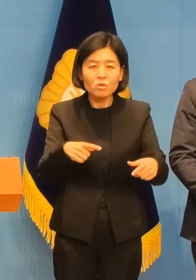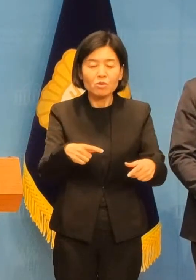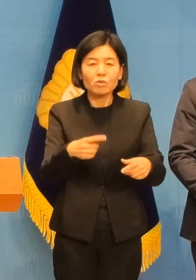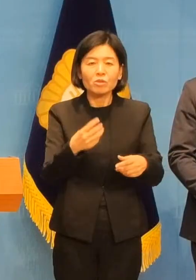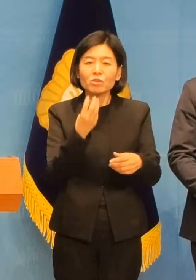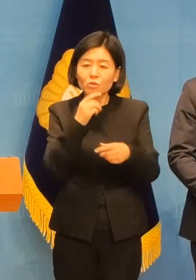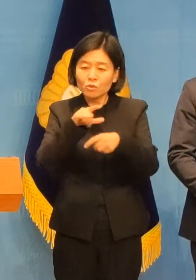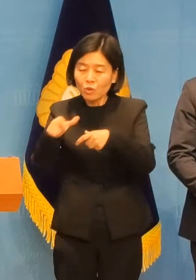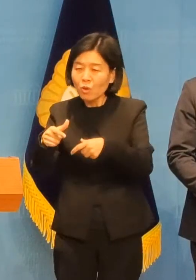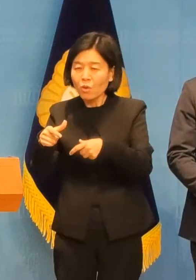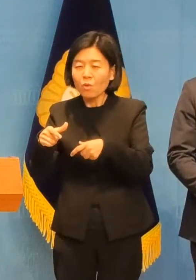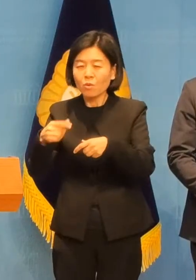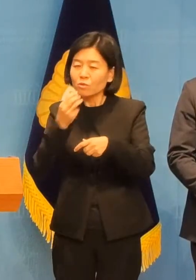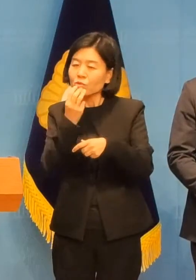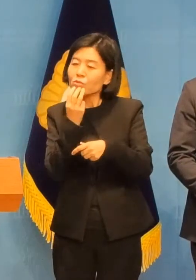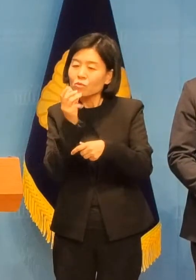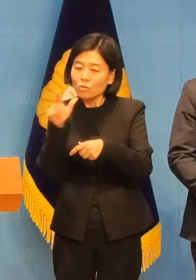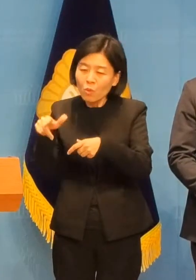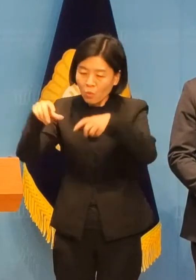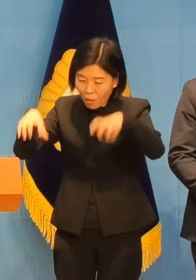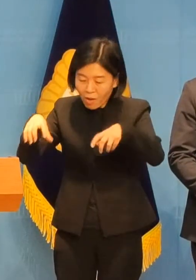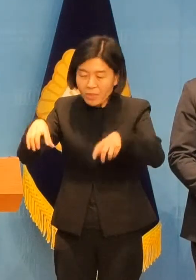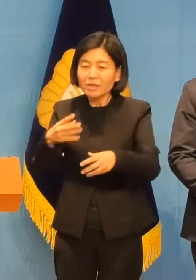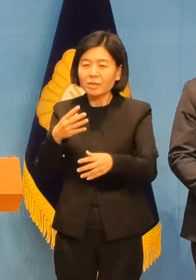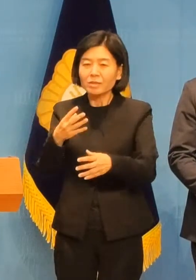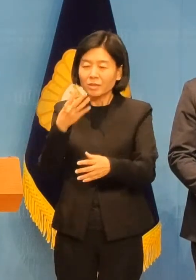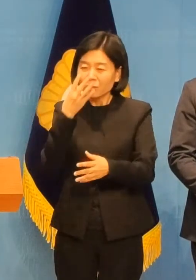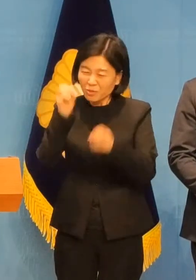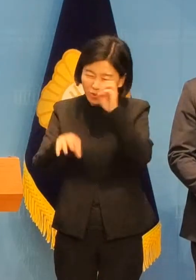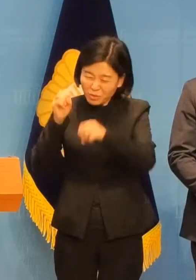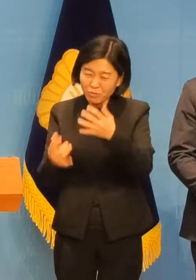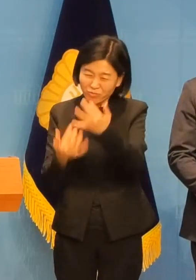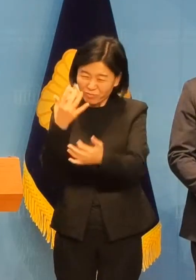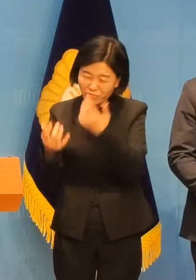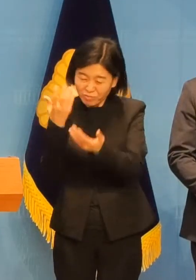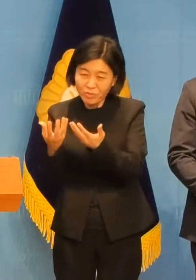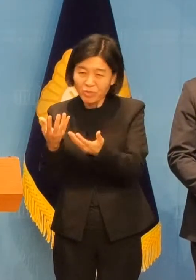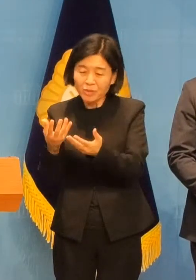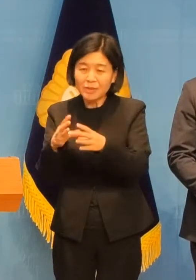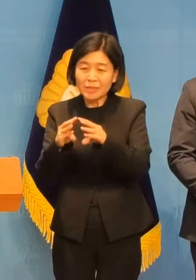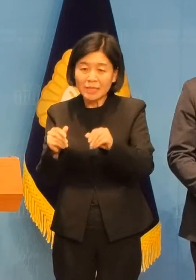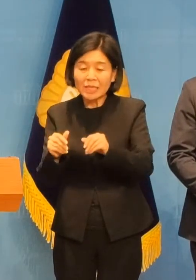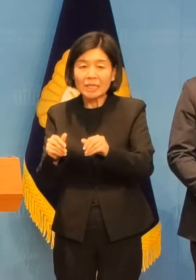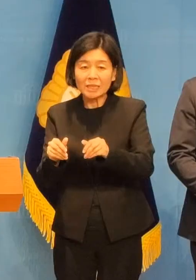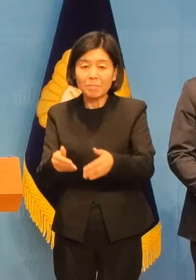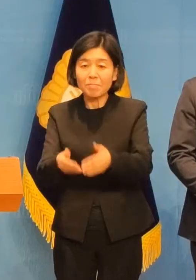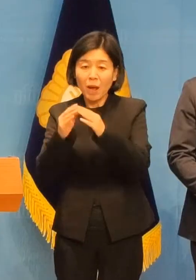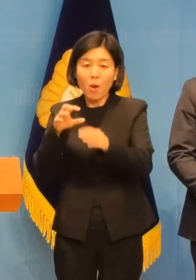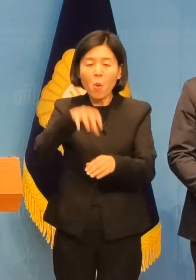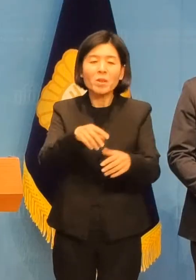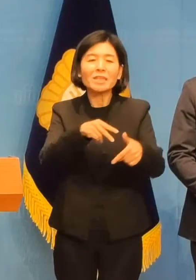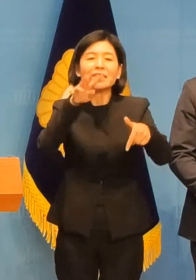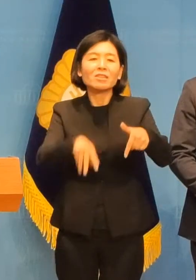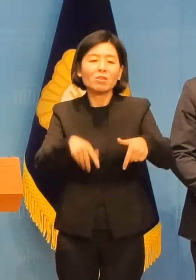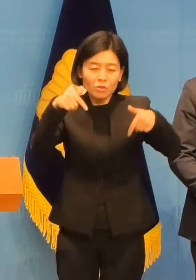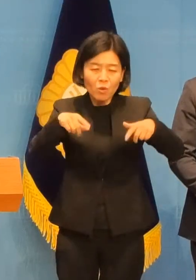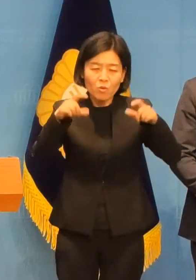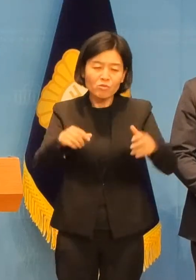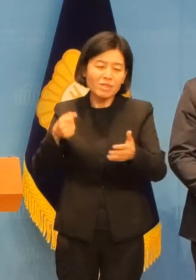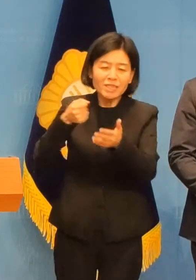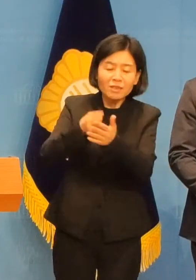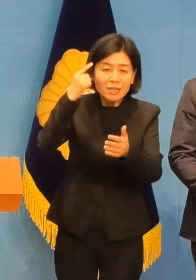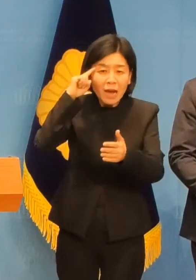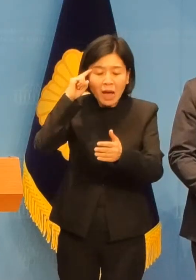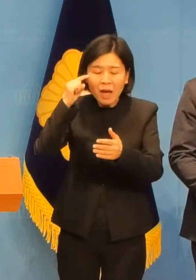매립지를 유력하게 검토 중이라는 소식이 이어지고 있습니다. 먼저 인천 서구